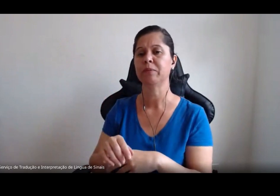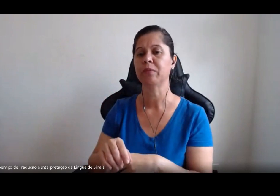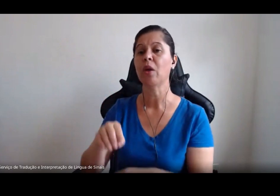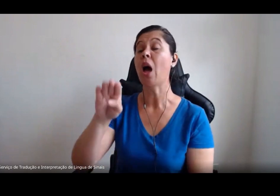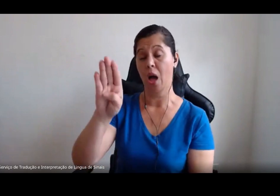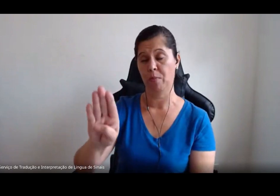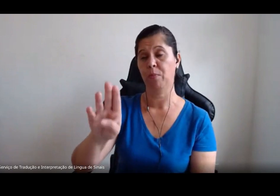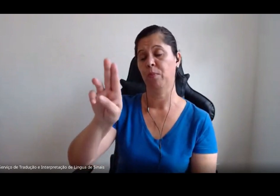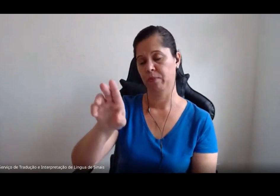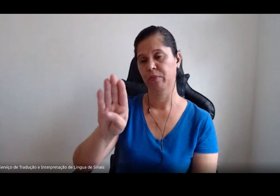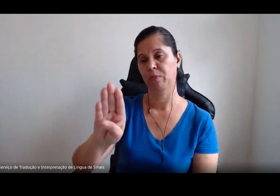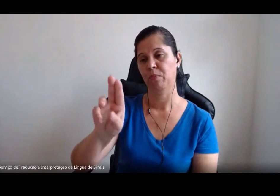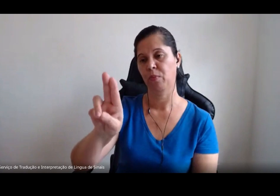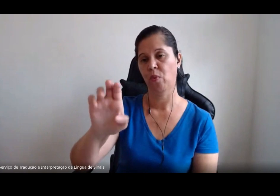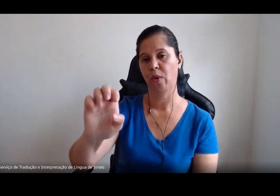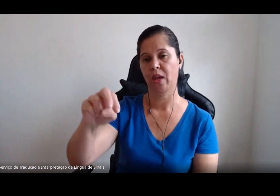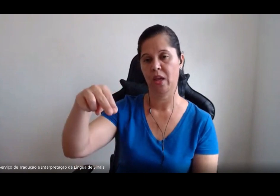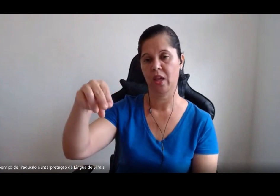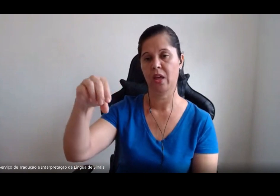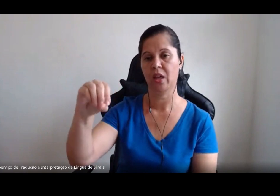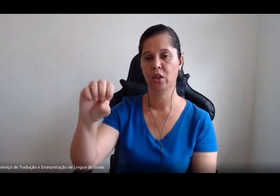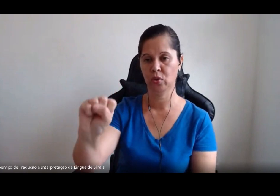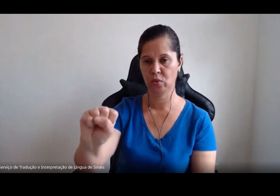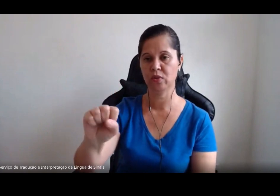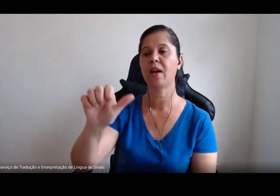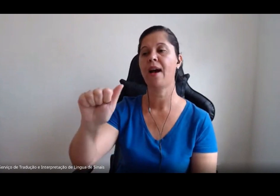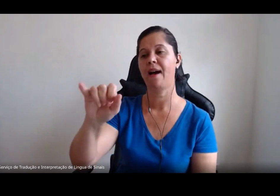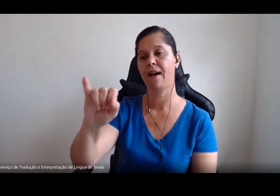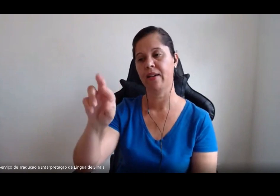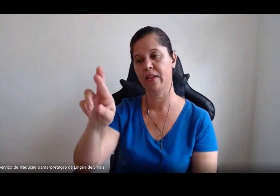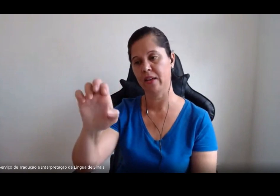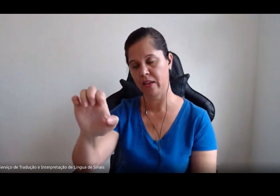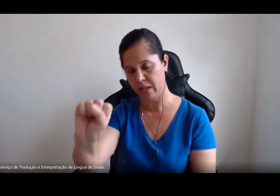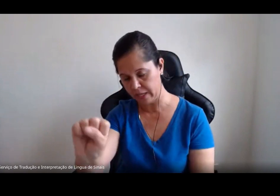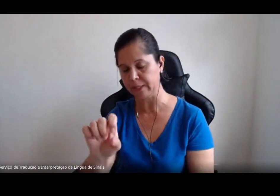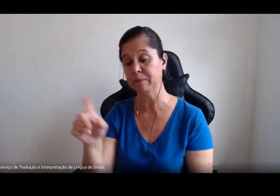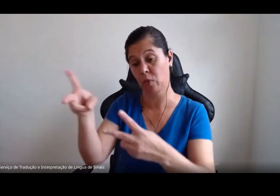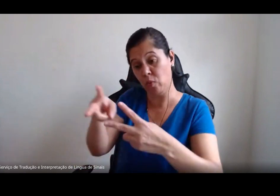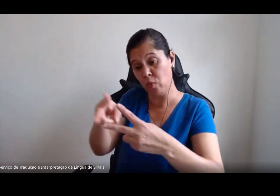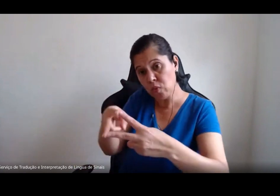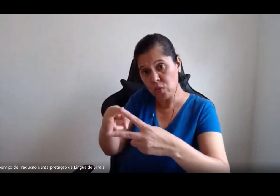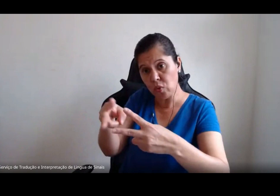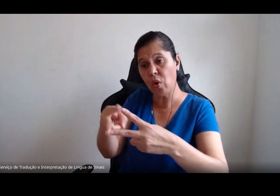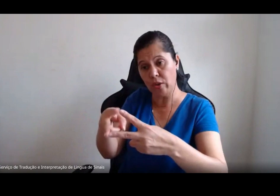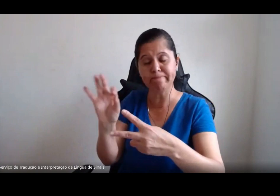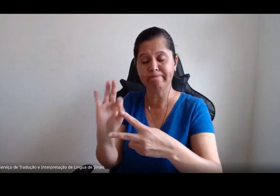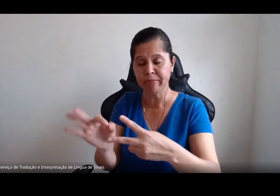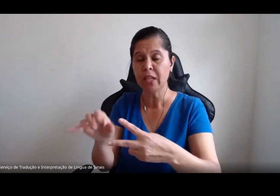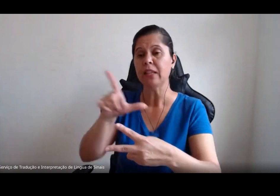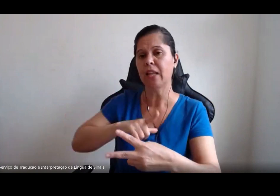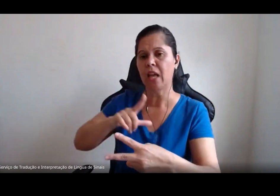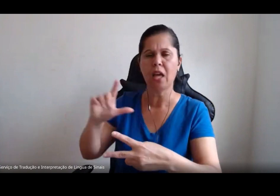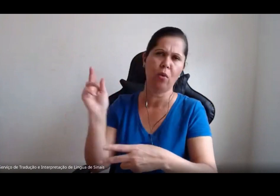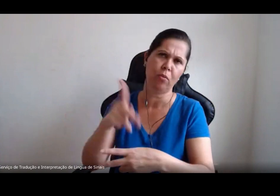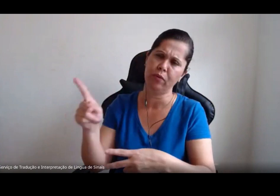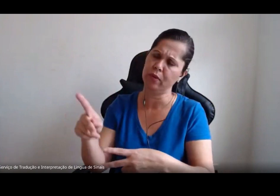que é um espanhol que trabalha na City University of New York, e lá em Nova York tem um grupo dirigido por ele